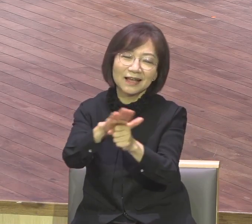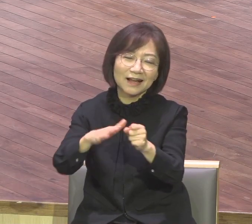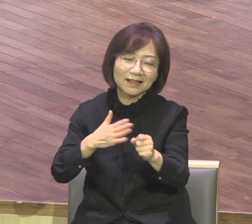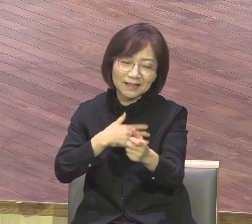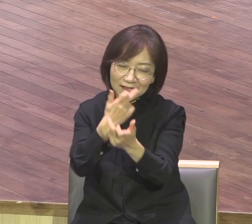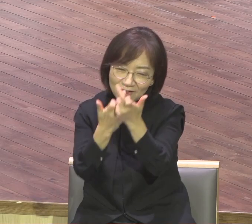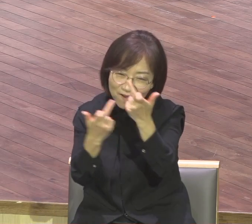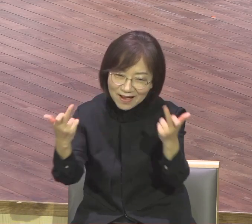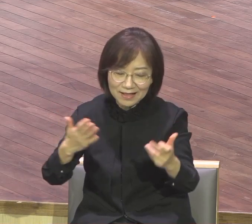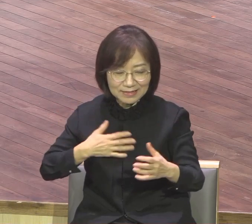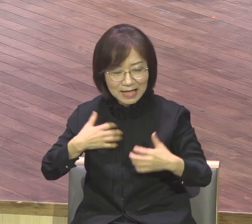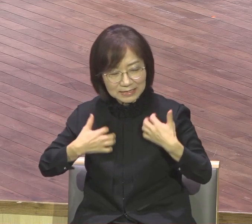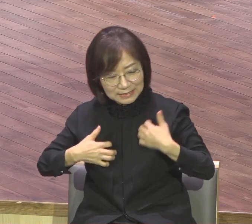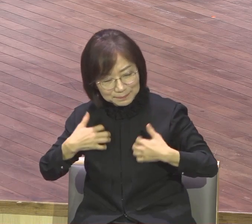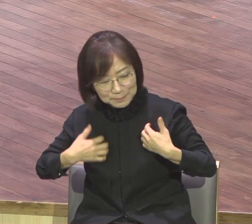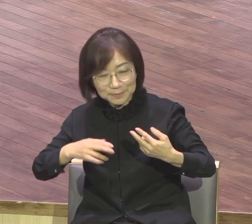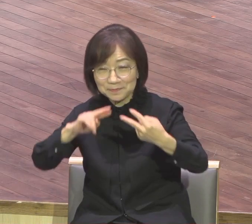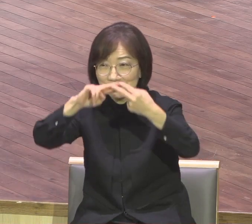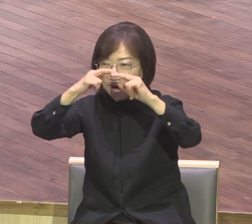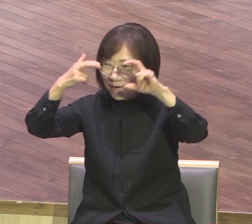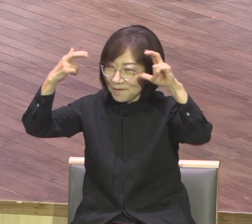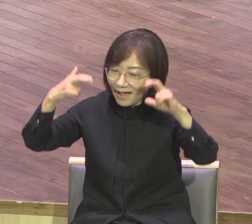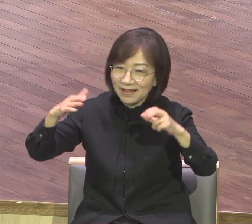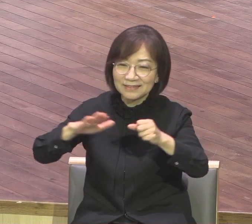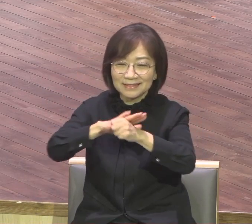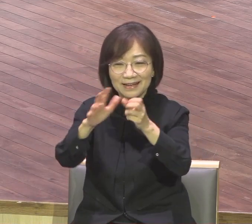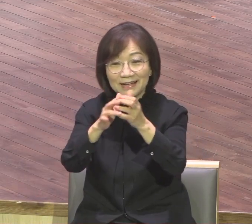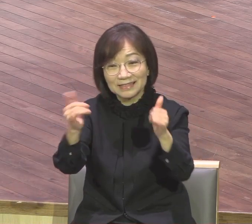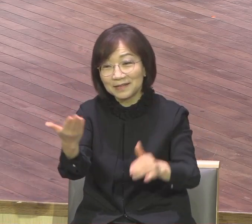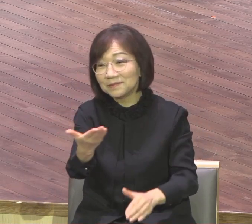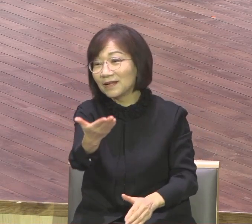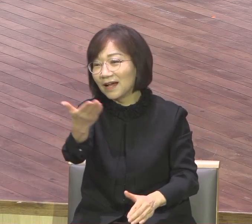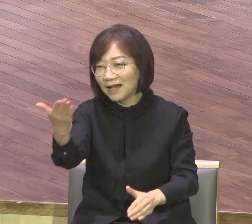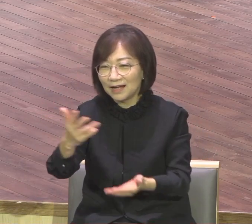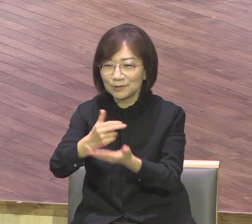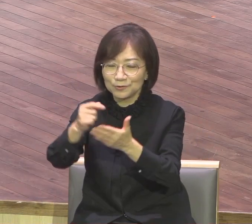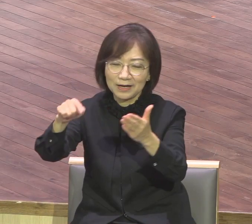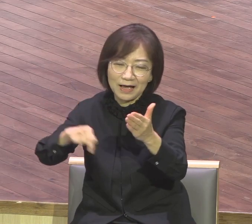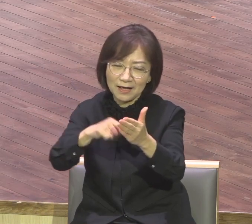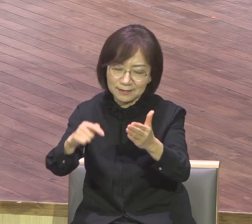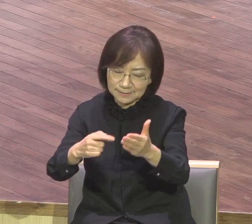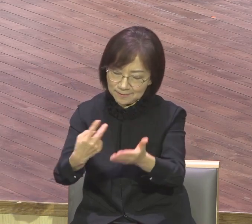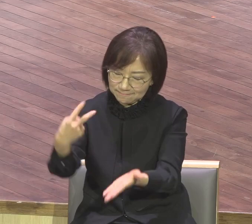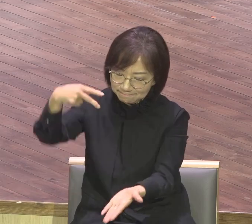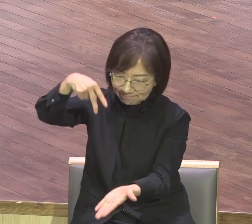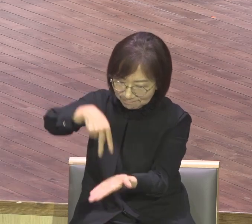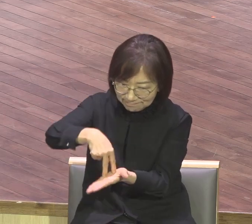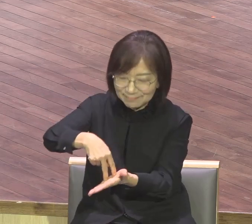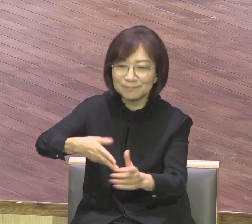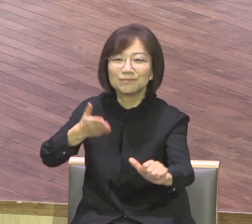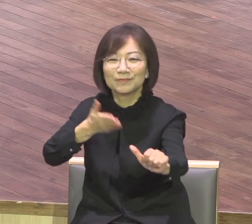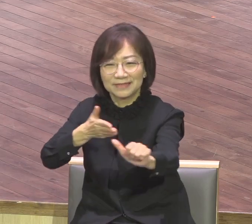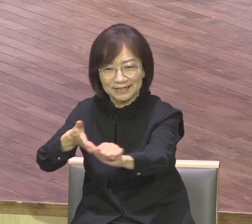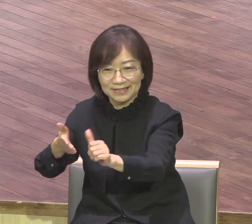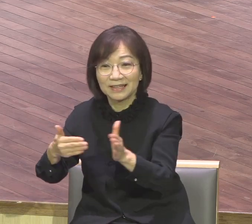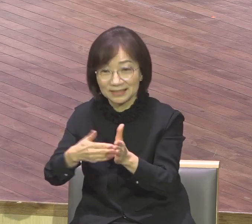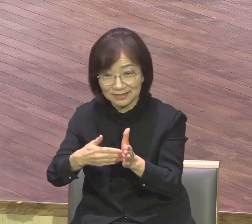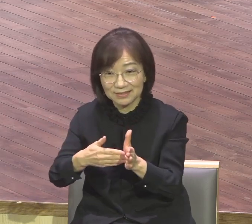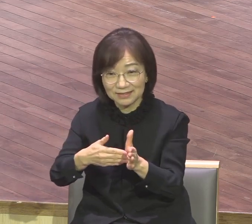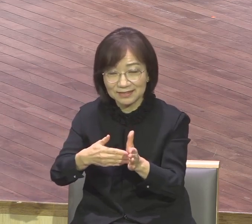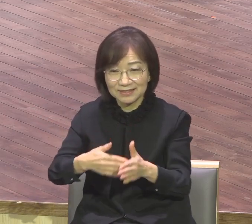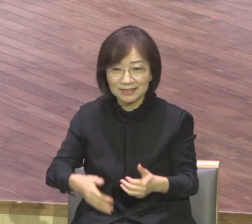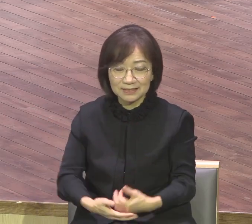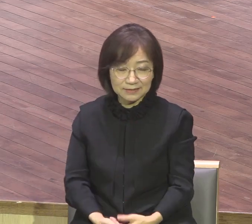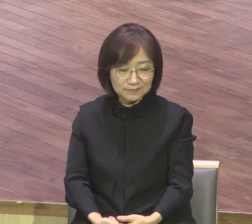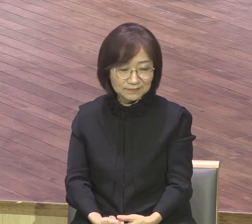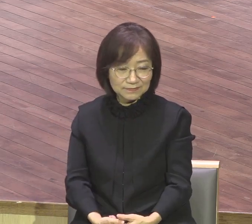나의 기쁨이요 면류관에 사랑하는 자들아 이와 같이 주 안에서 서라 그랬습니다. Dice así que hermanos míos amados y